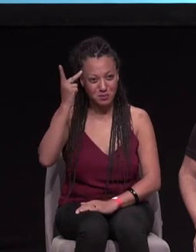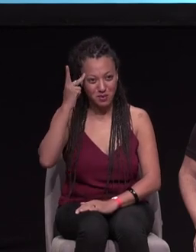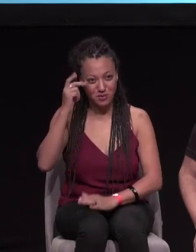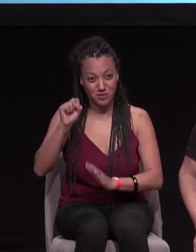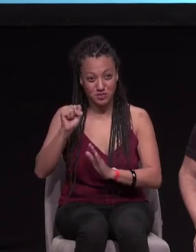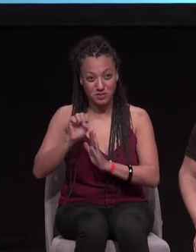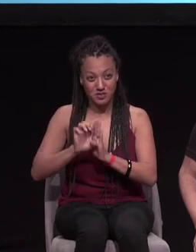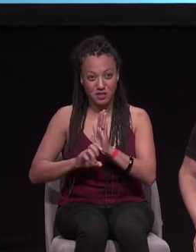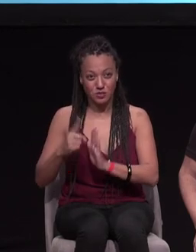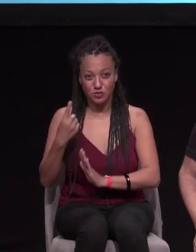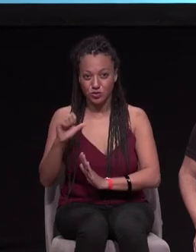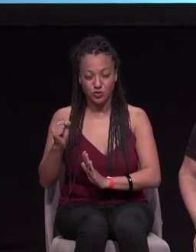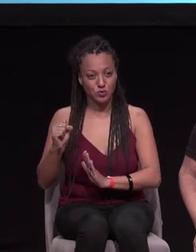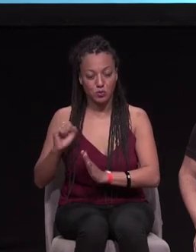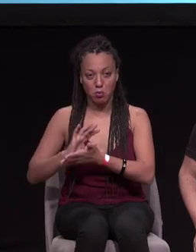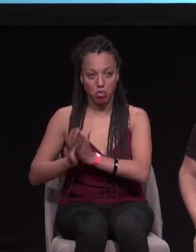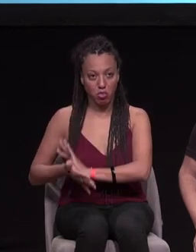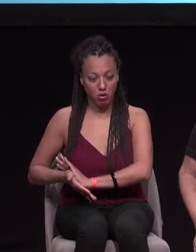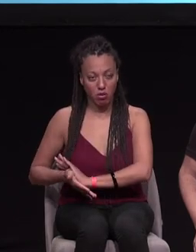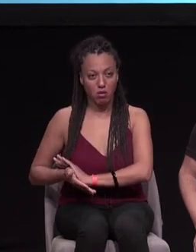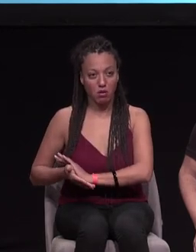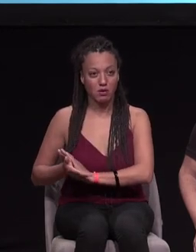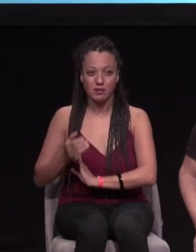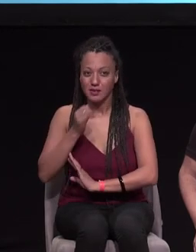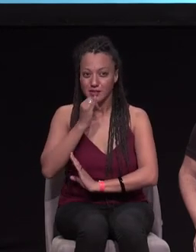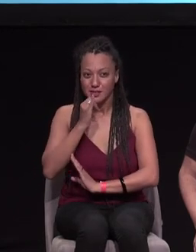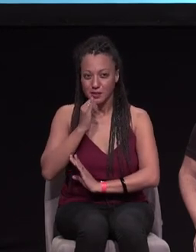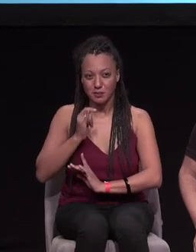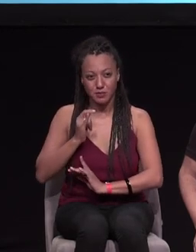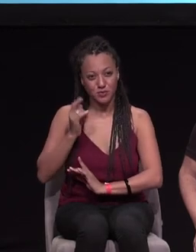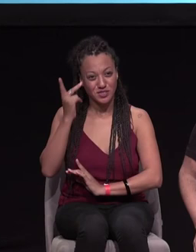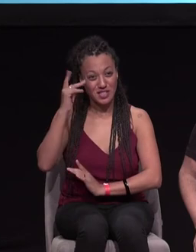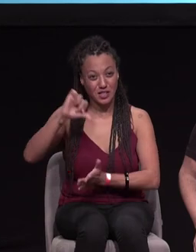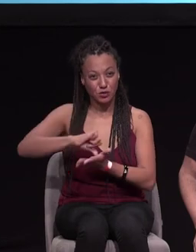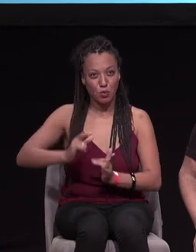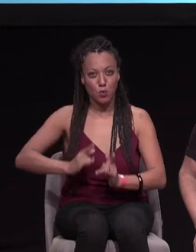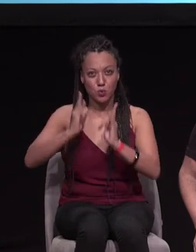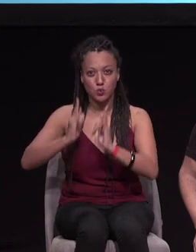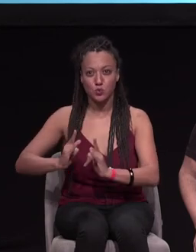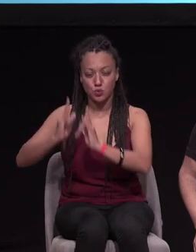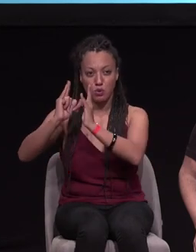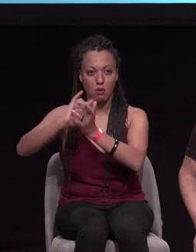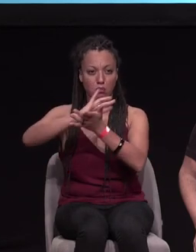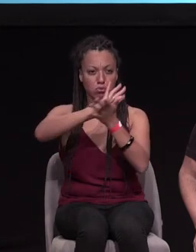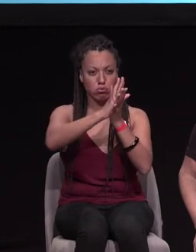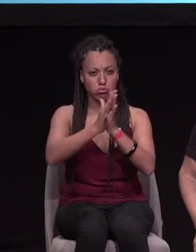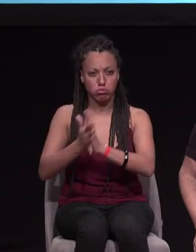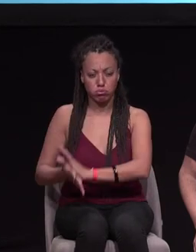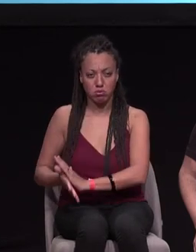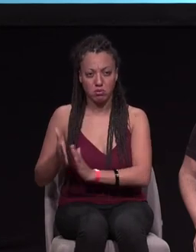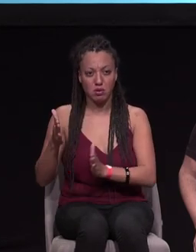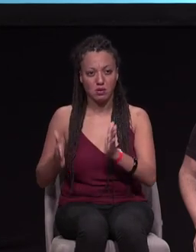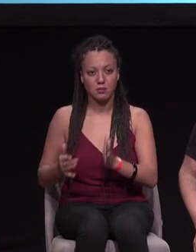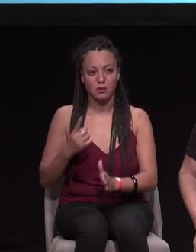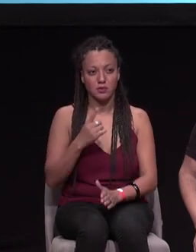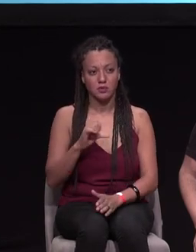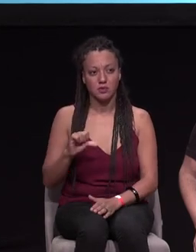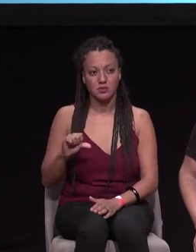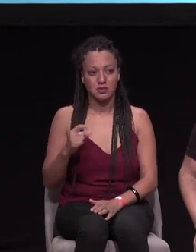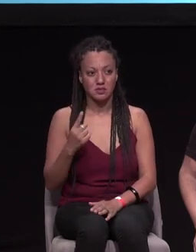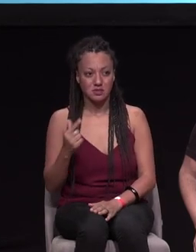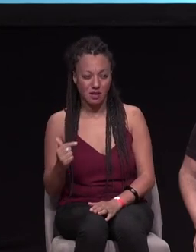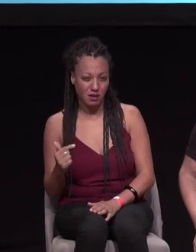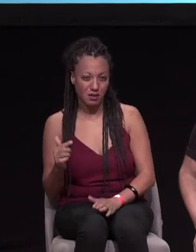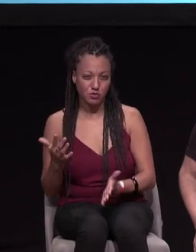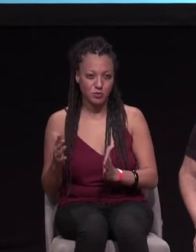18 a gente vai ao centro de são paulo os edifícios principais foram todas demolidas entre 1917 mais ou menos a década